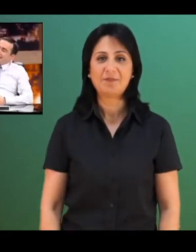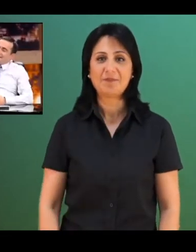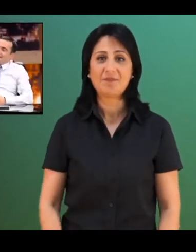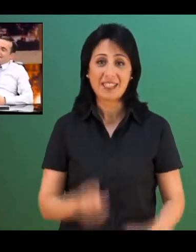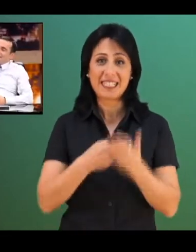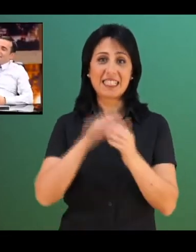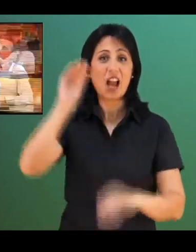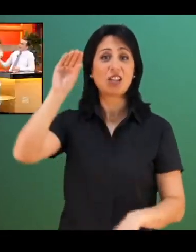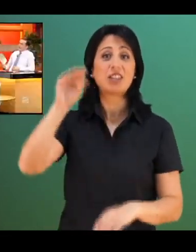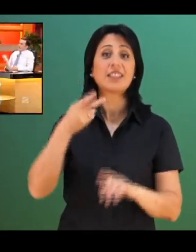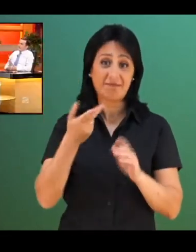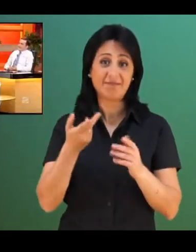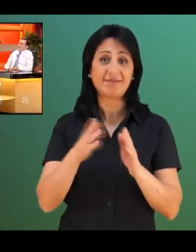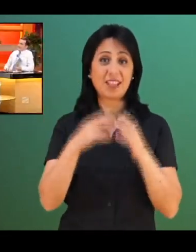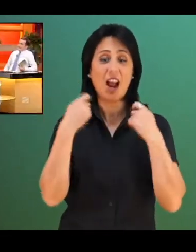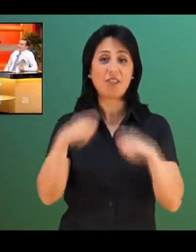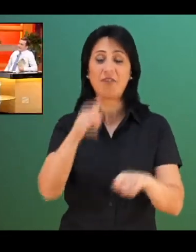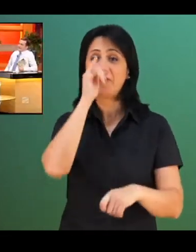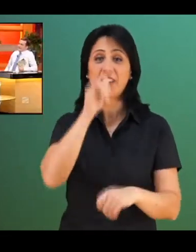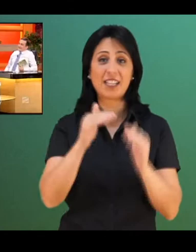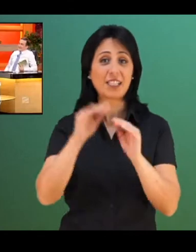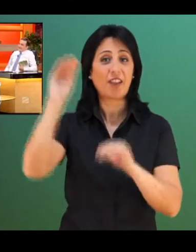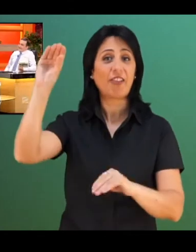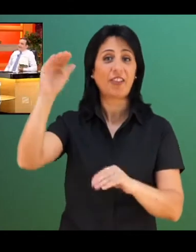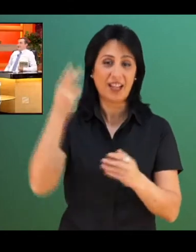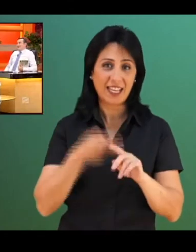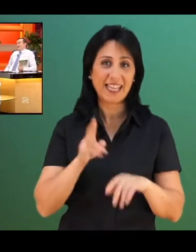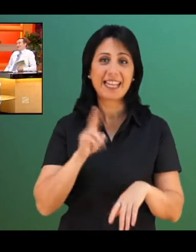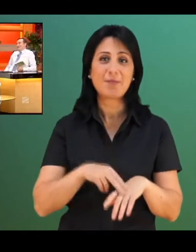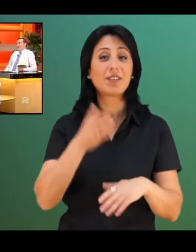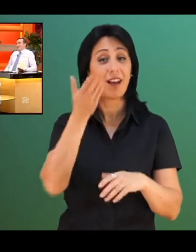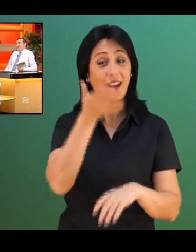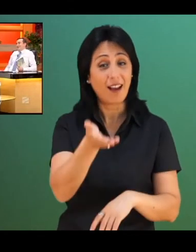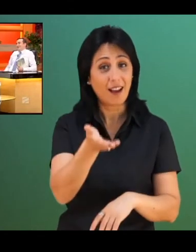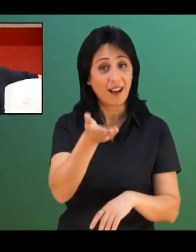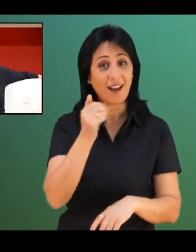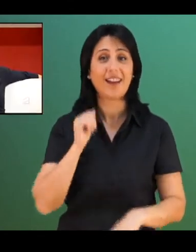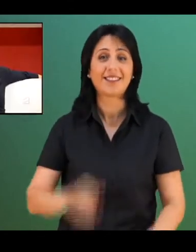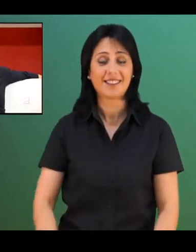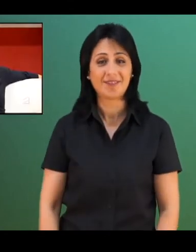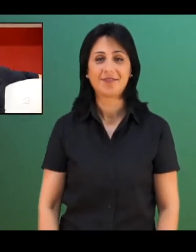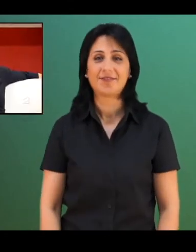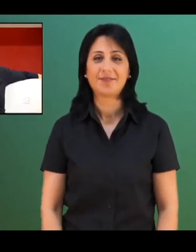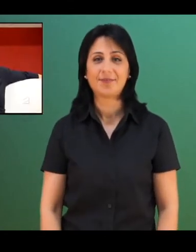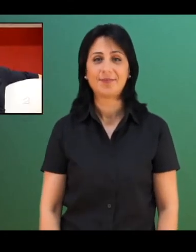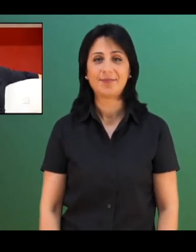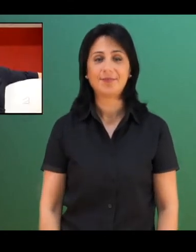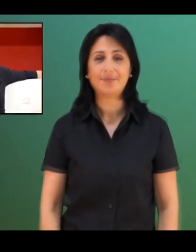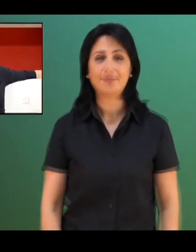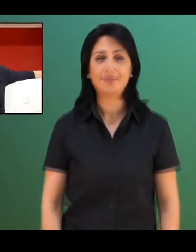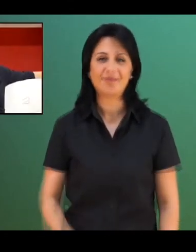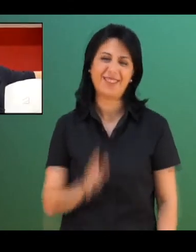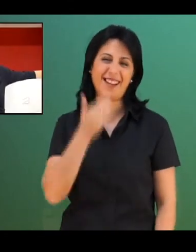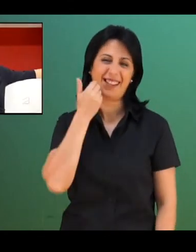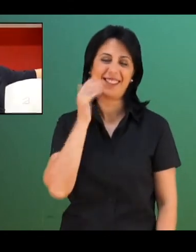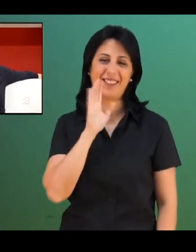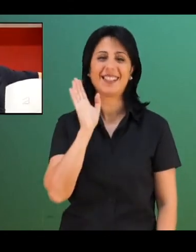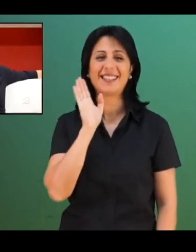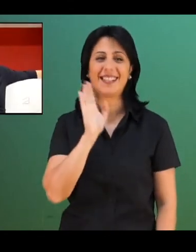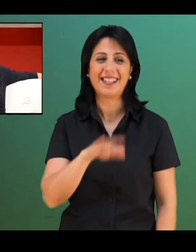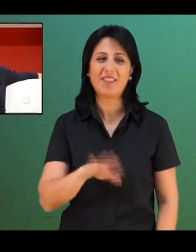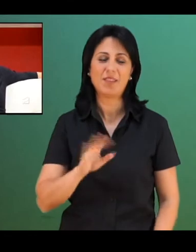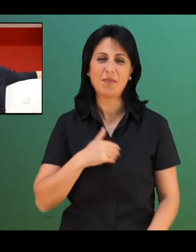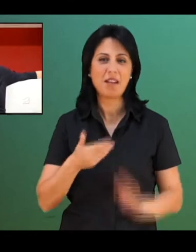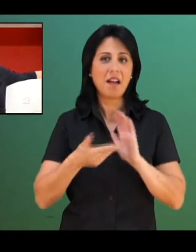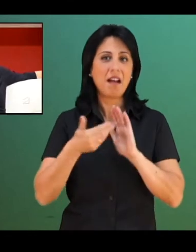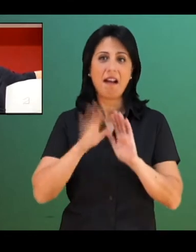კიდევ სახში ხარ ჩამოლაგებული წიგნები. არ წინა და აღარ დაუძახი ვარ საერთოდ ეხა უბრალოდ რუსთავიოში რომ მუშაობ